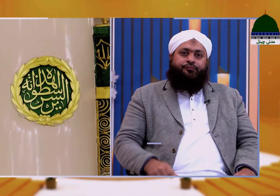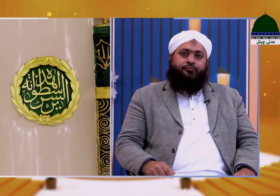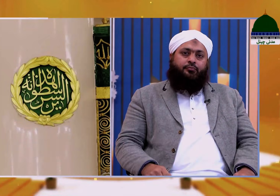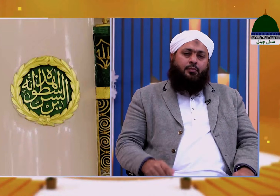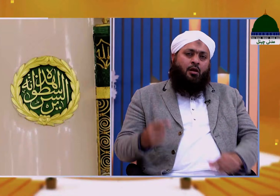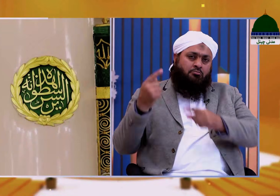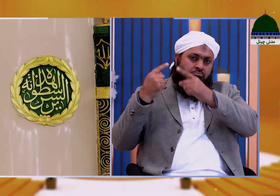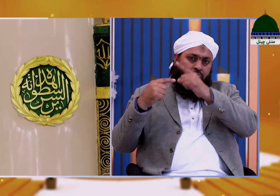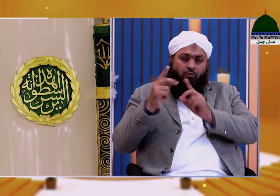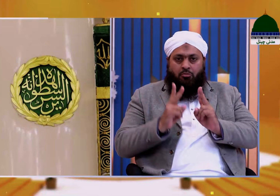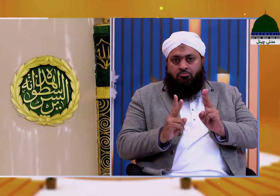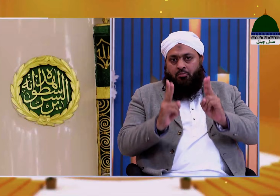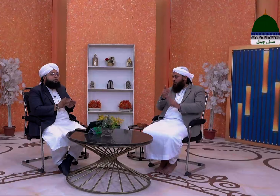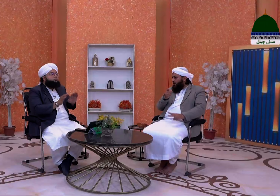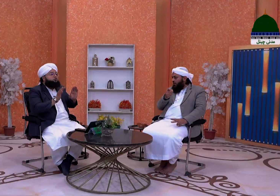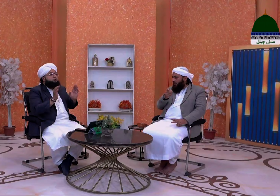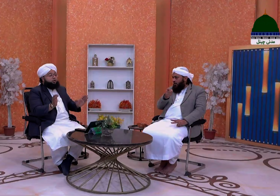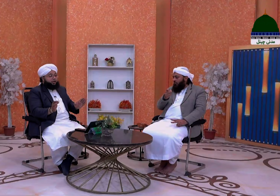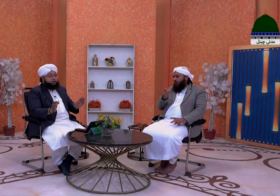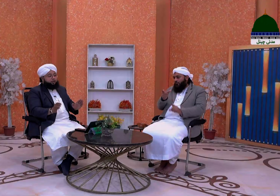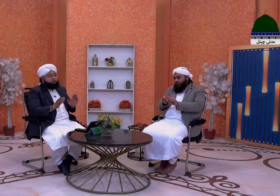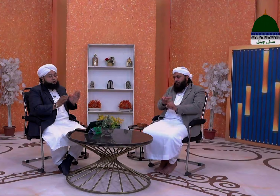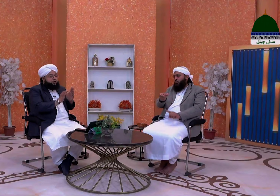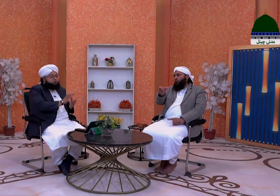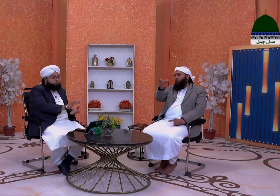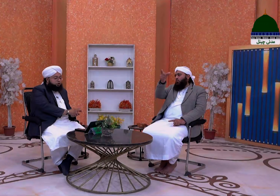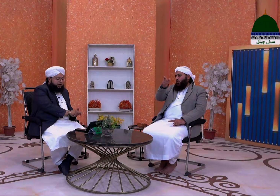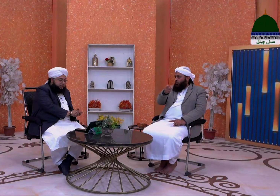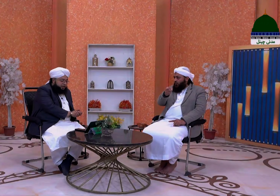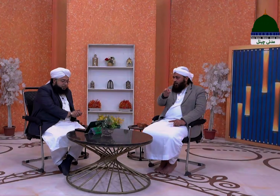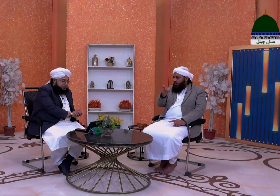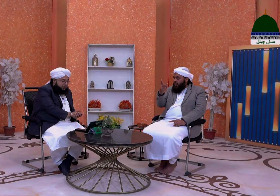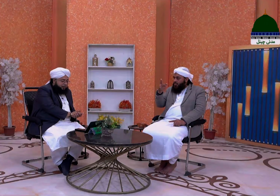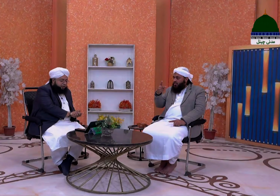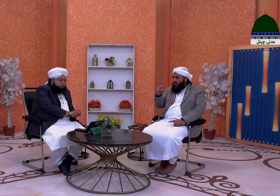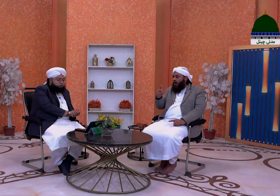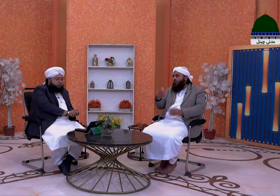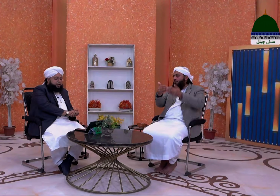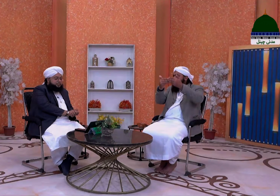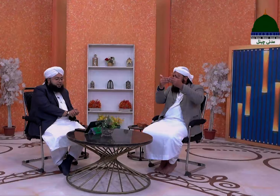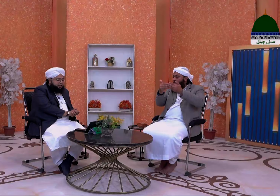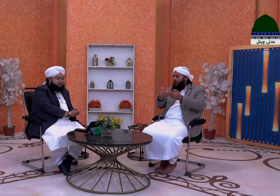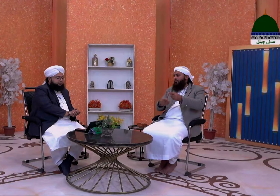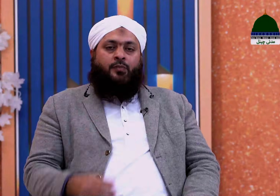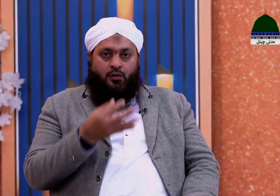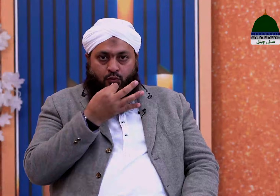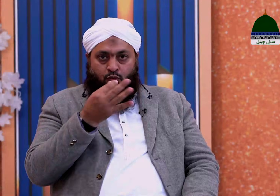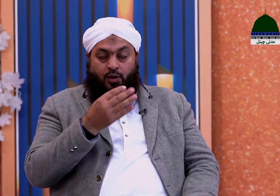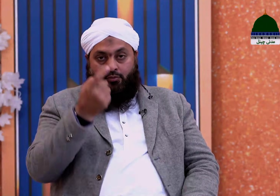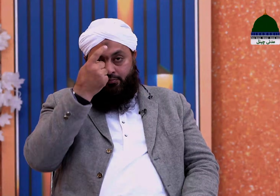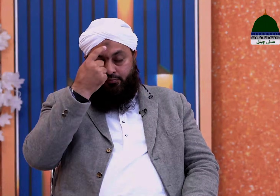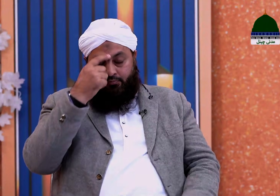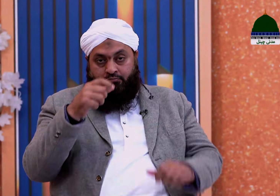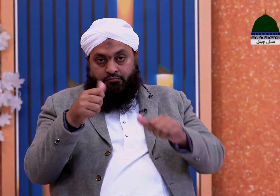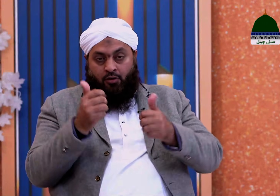جو قدیم مسجد نبوی میں اس میں ستون ہیں، تو اس میں ایک ستون ہے جس کا نام ہے اسطوانہ سریر۔ سبحان